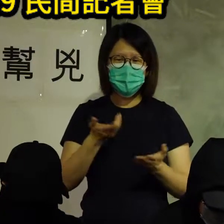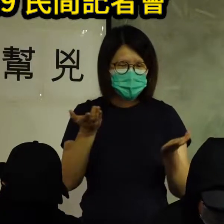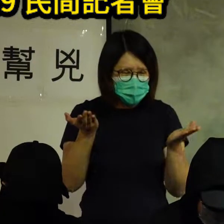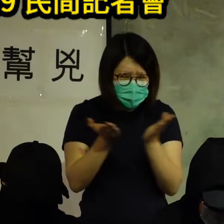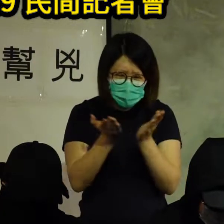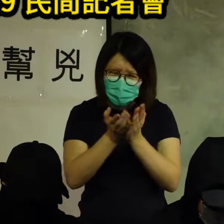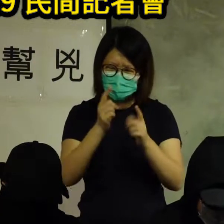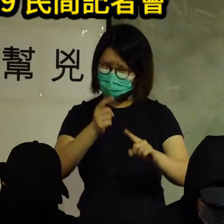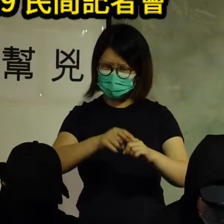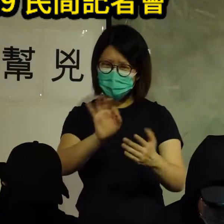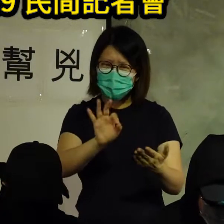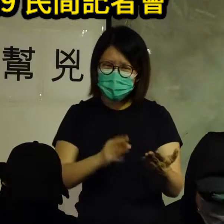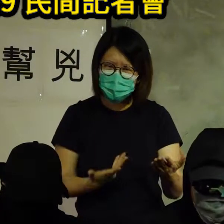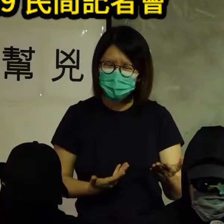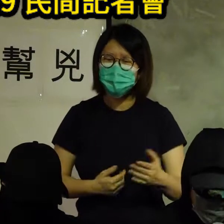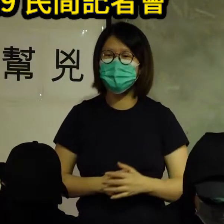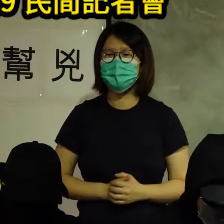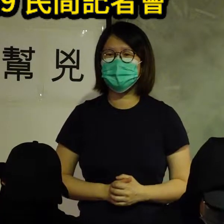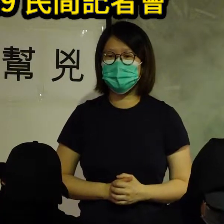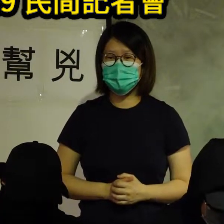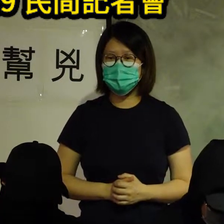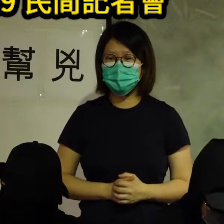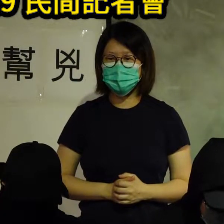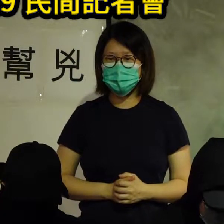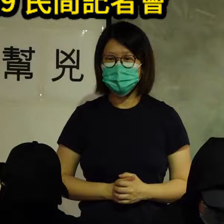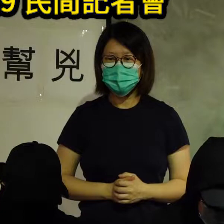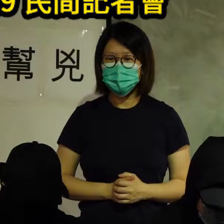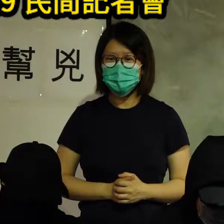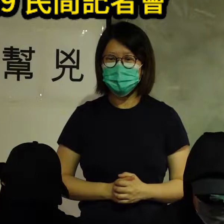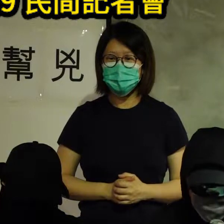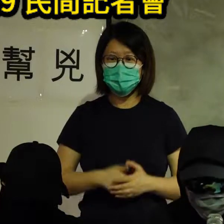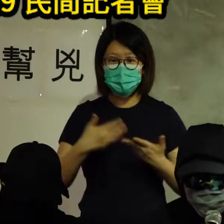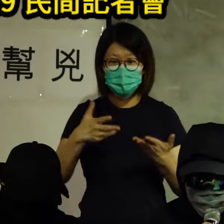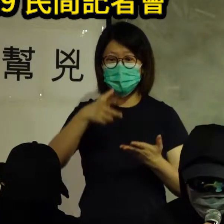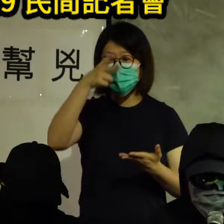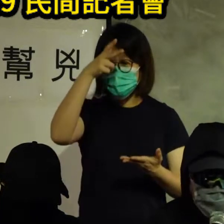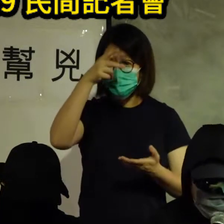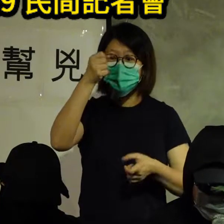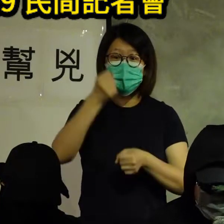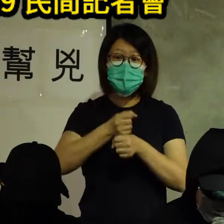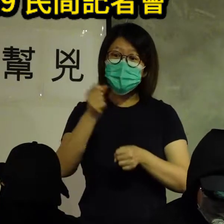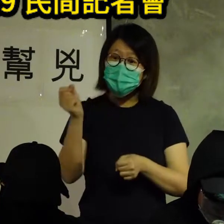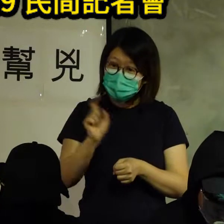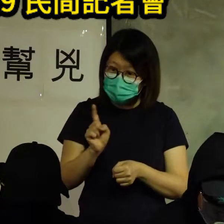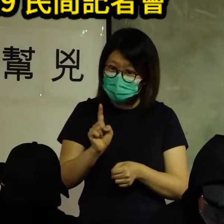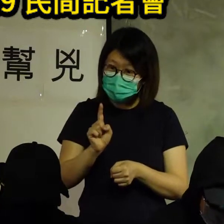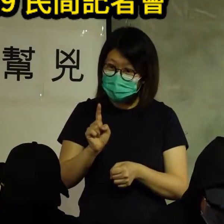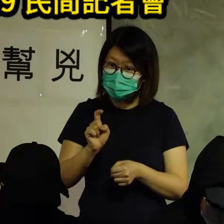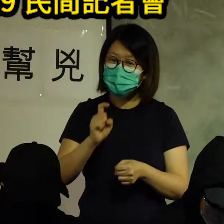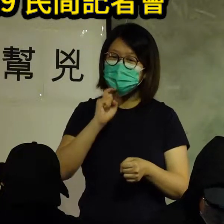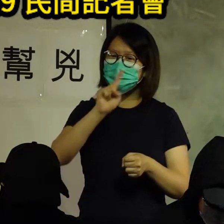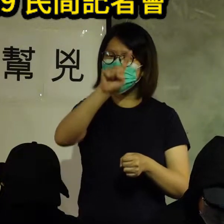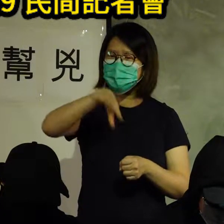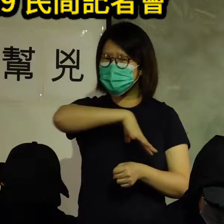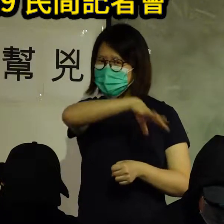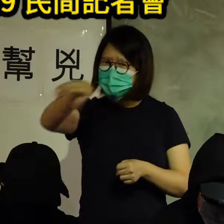動用反恐條例控告示威者純粹是赤裸以卑劣的政治打壓